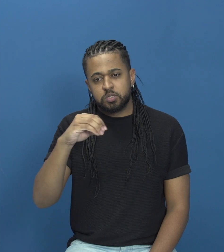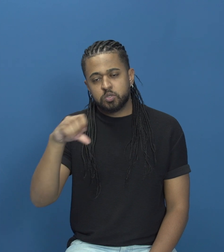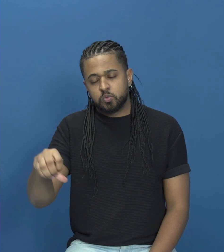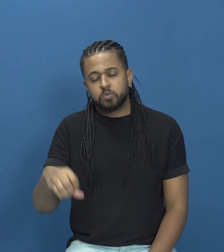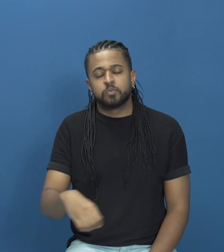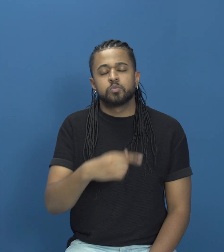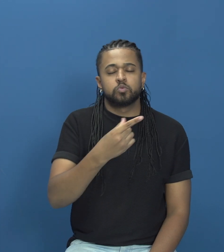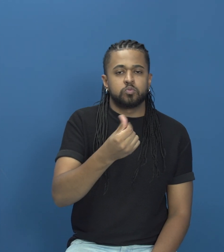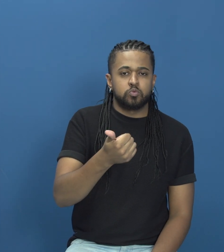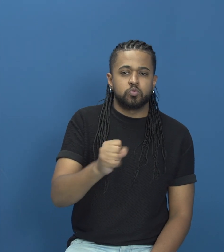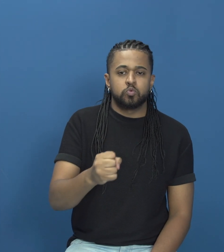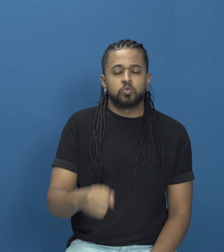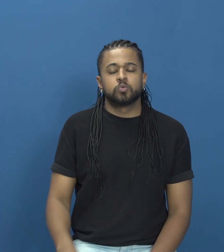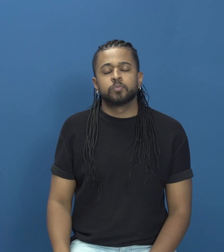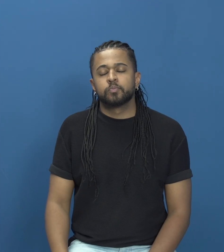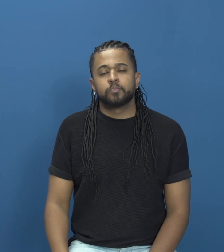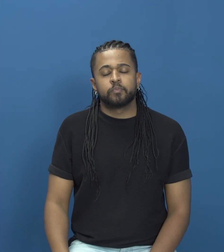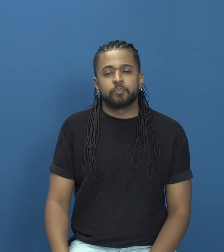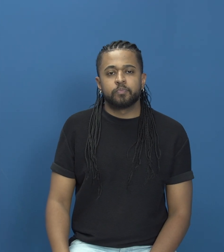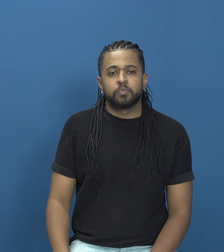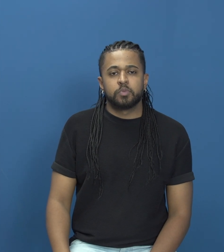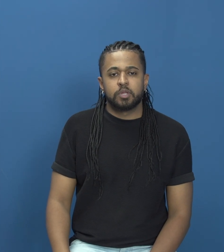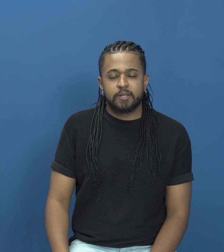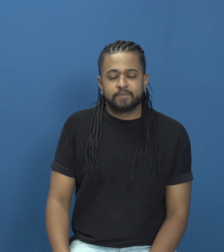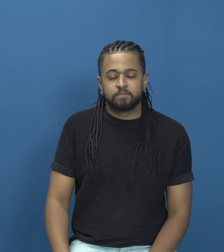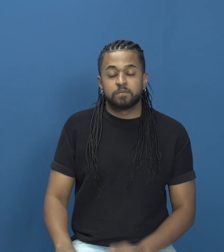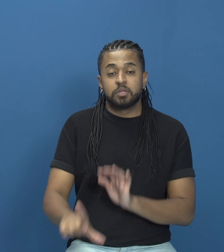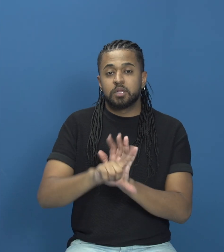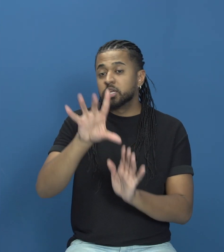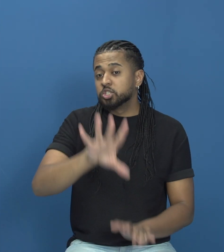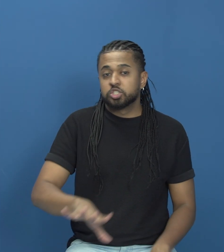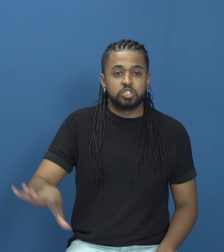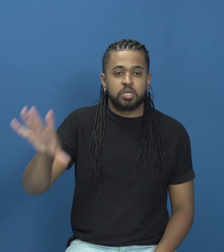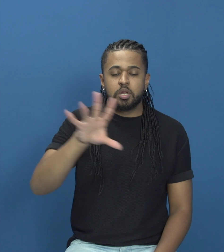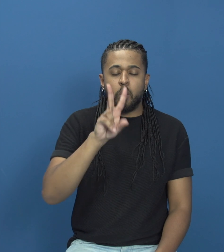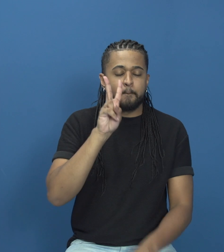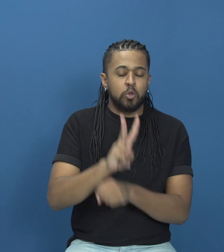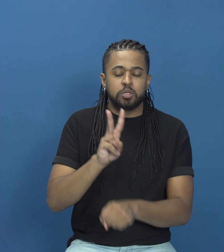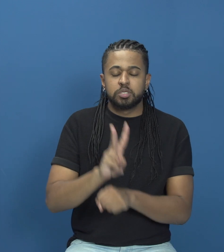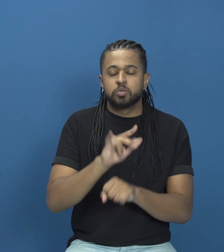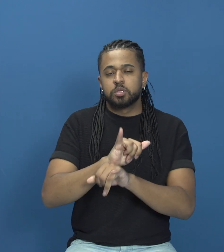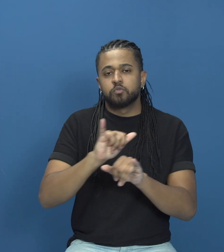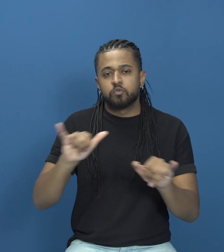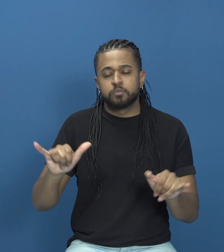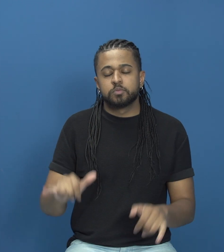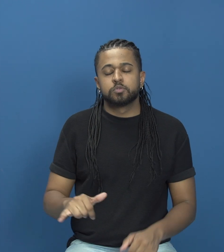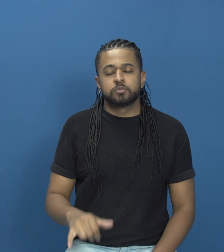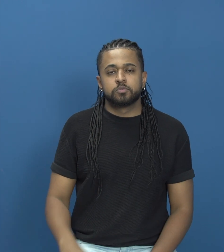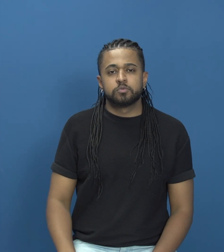13.709, 2018, abre parênteses, Lei Geral de Proteção de Dados